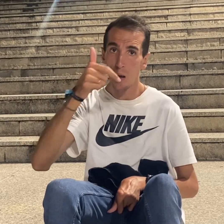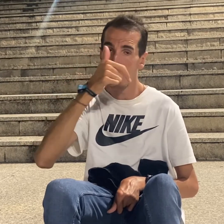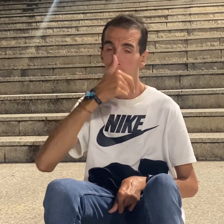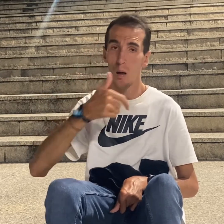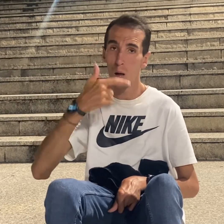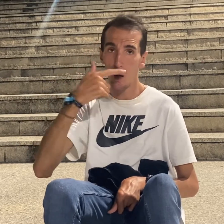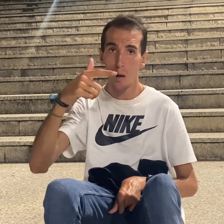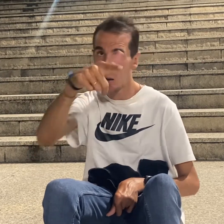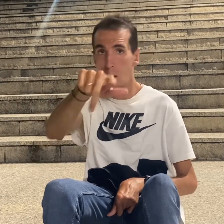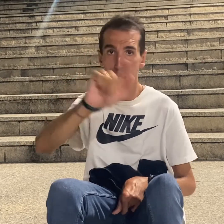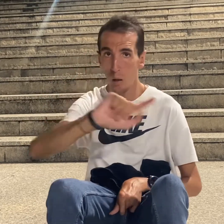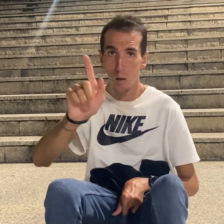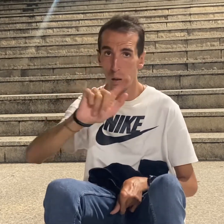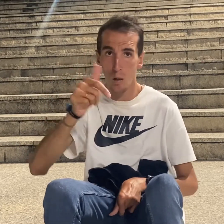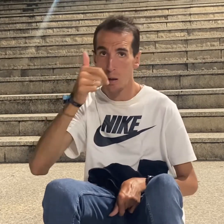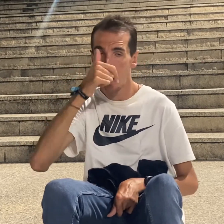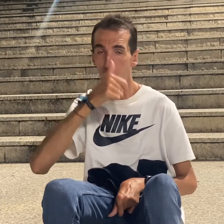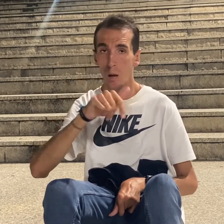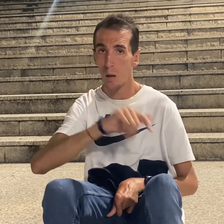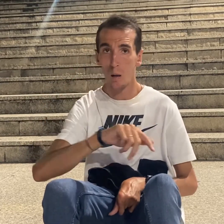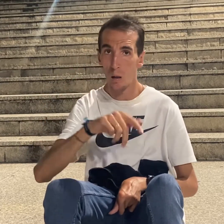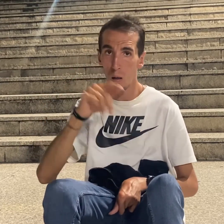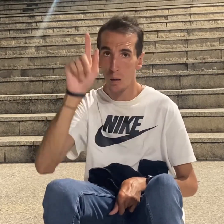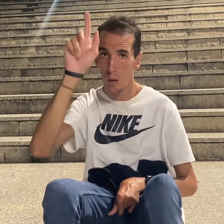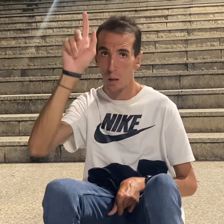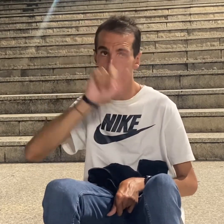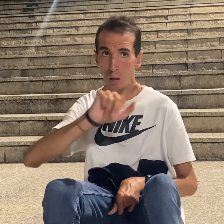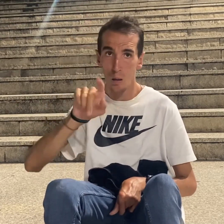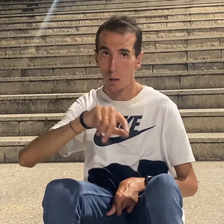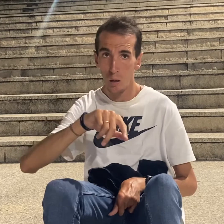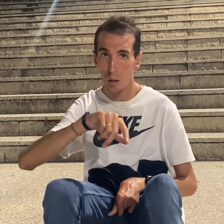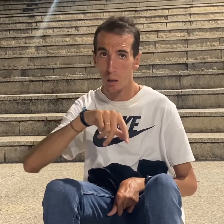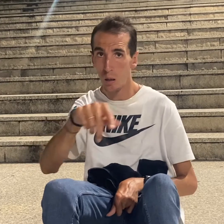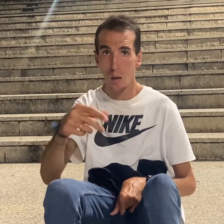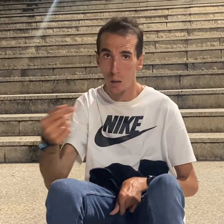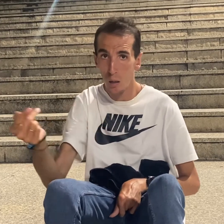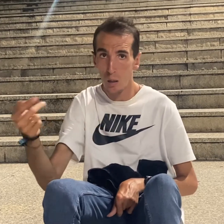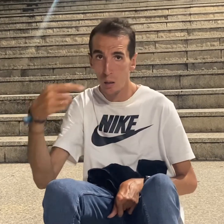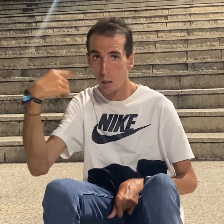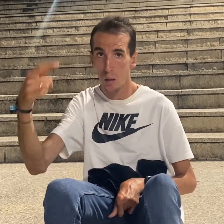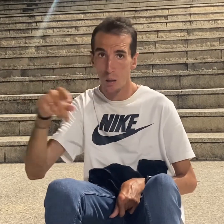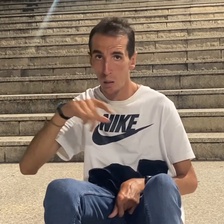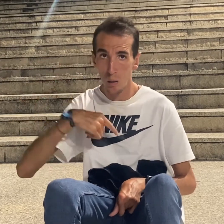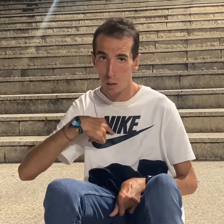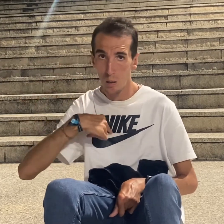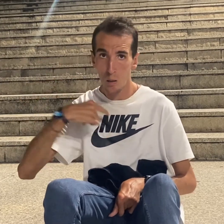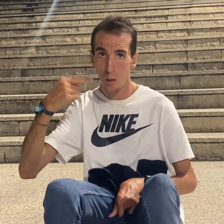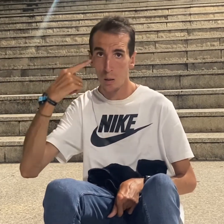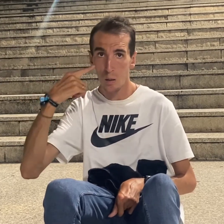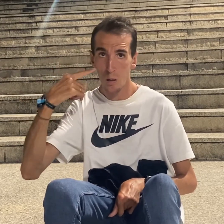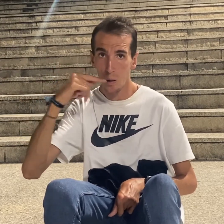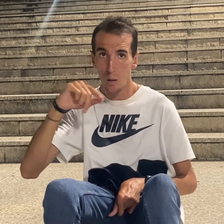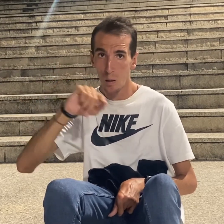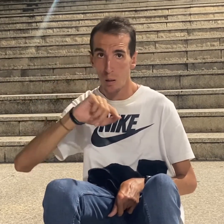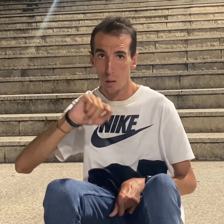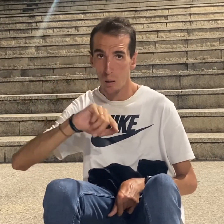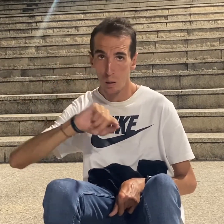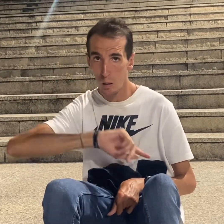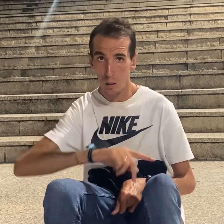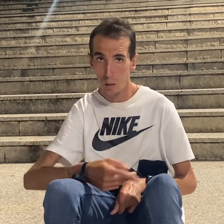pot dir que tu no pots fer alguna cosa. A cas, em coneixes. I si em coneixes, per què a mi no em deixes intentar-ho? En aquesta